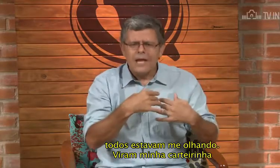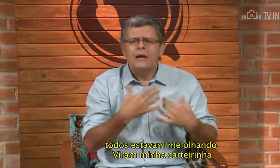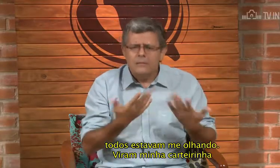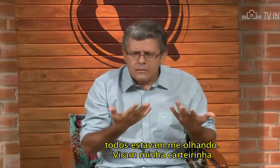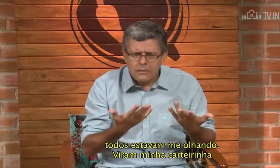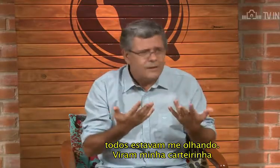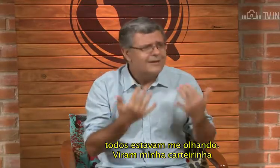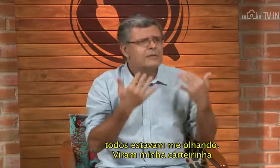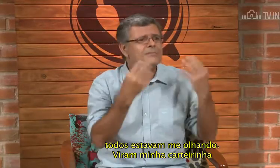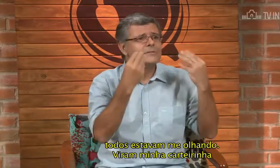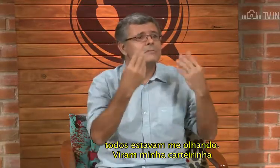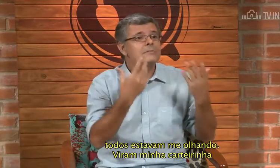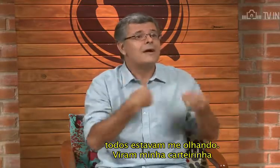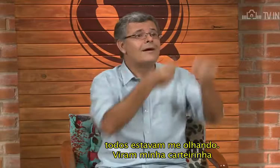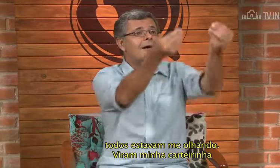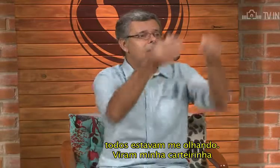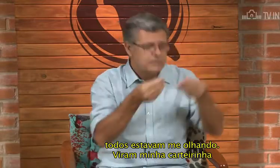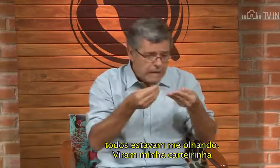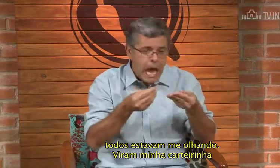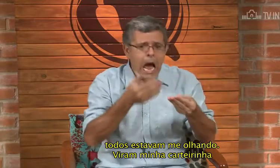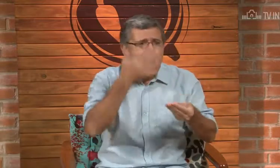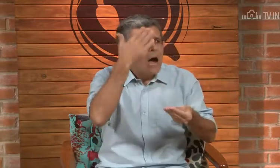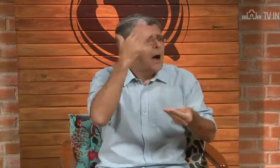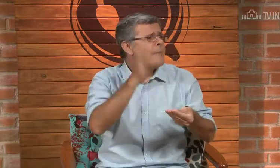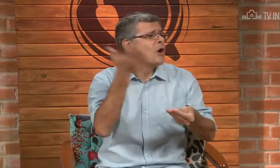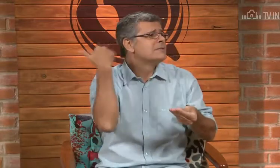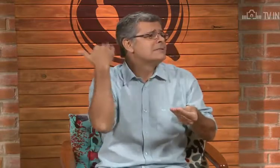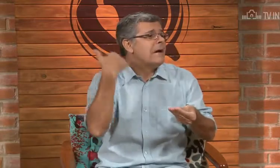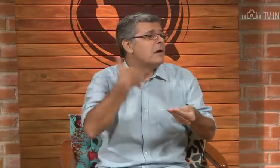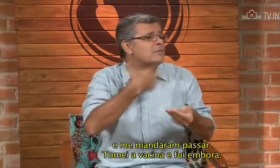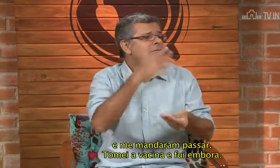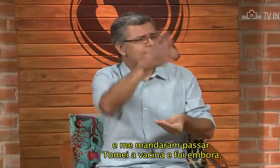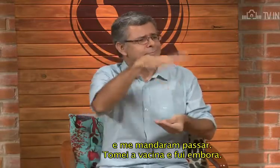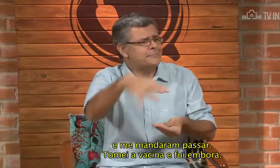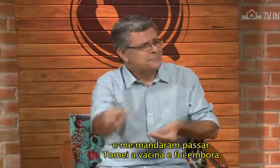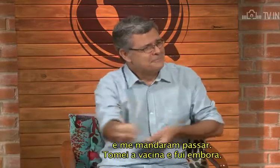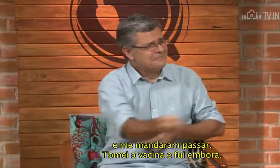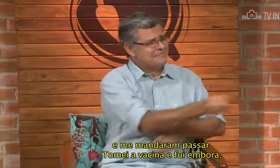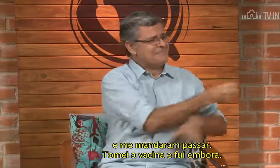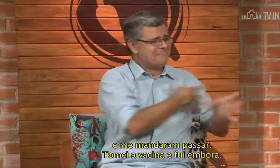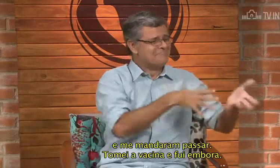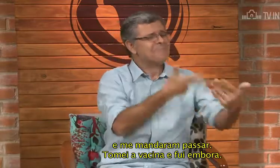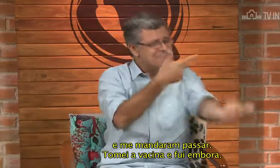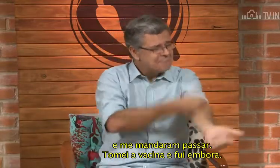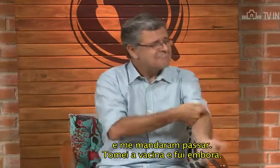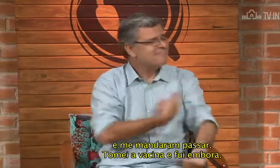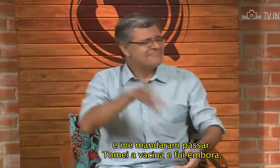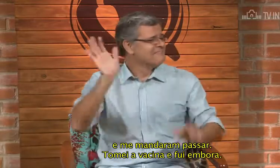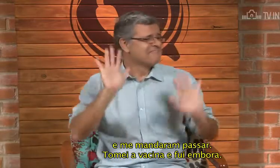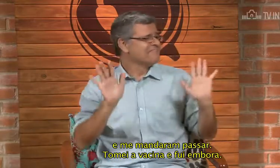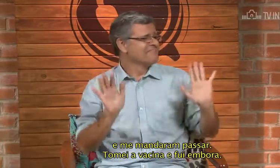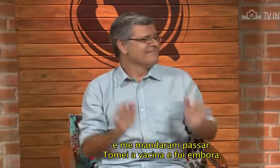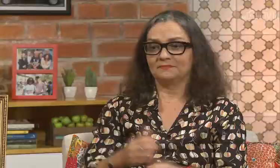olhando. Viram minha carteirinha e me mandaram passar. Tomei a vacina e fui embora.